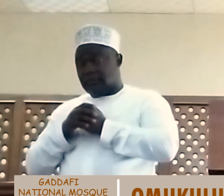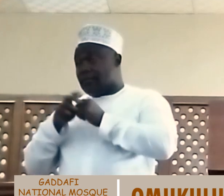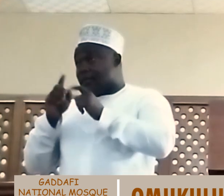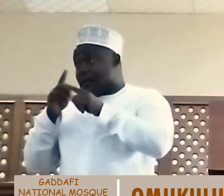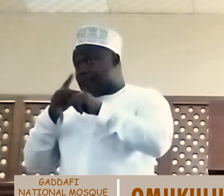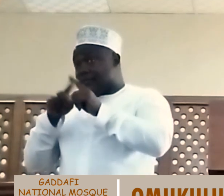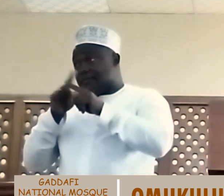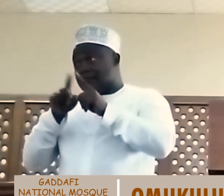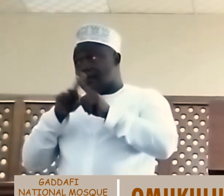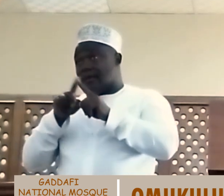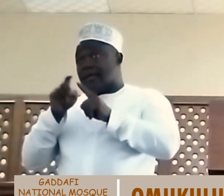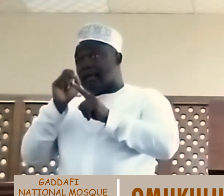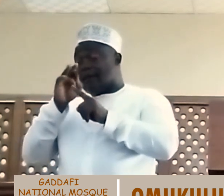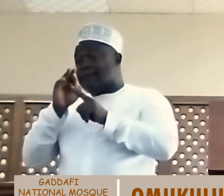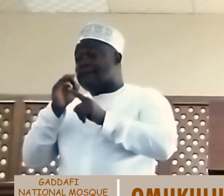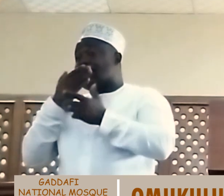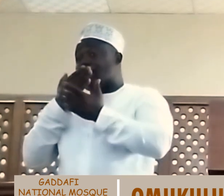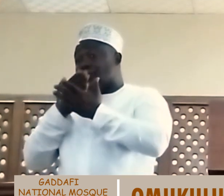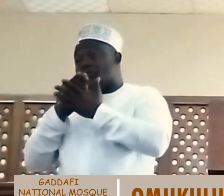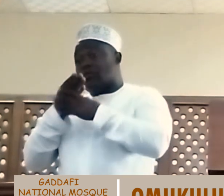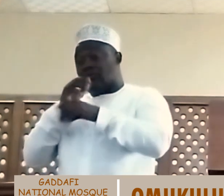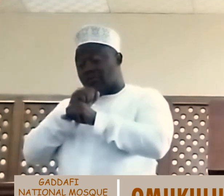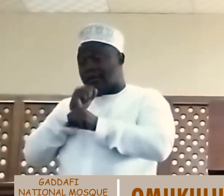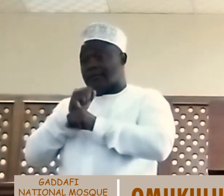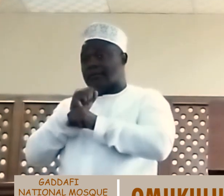من علامات التوفيق والسداد